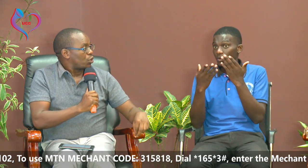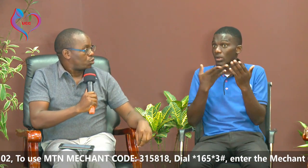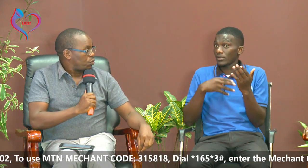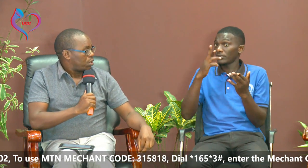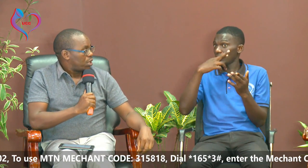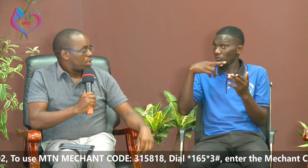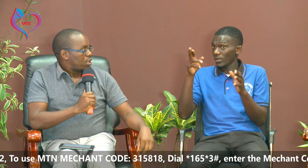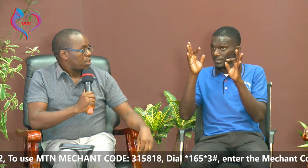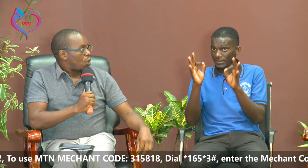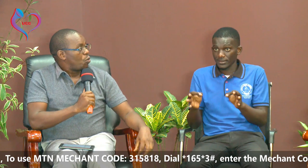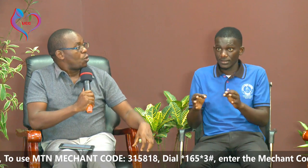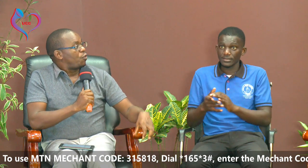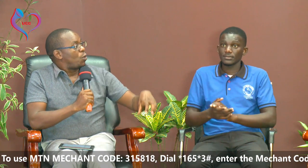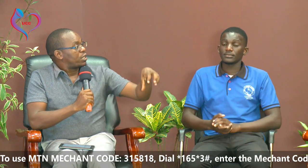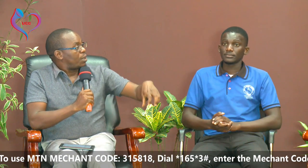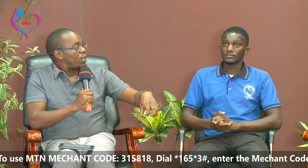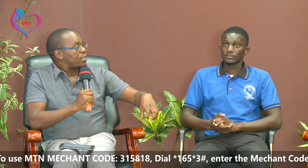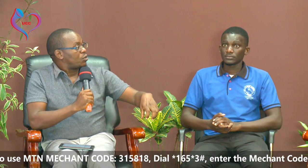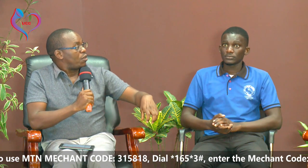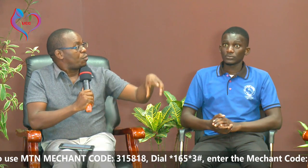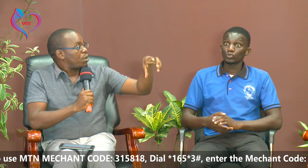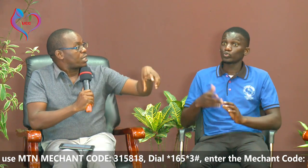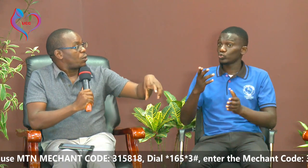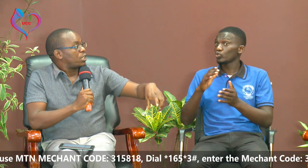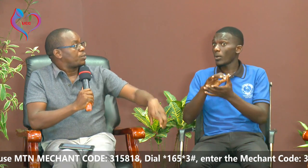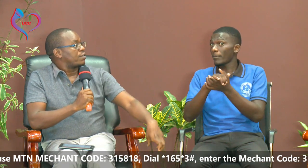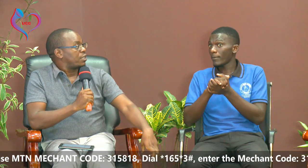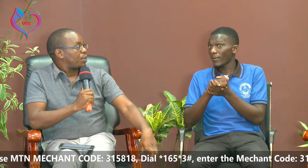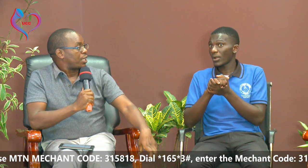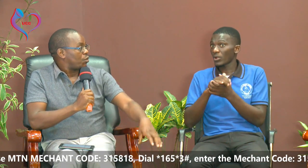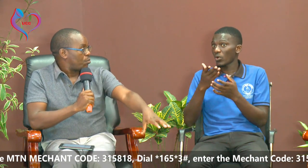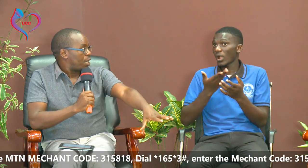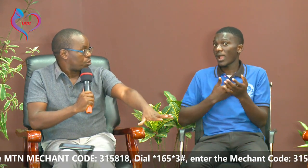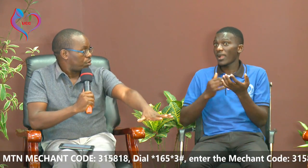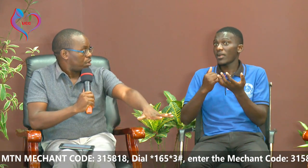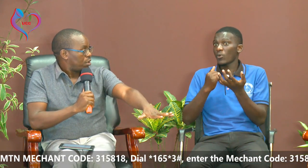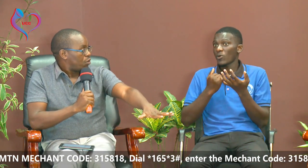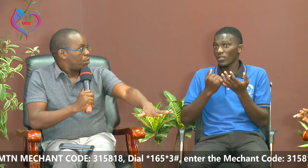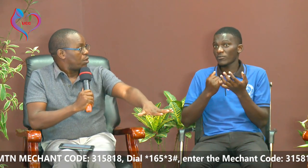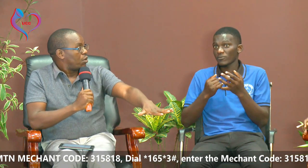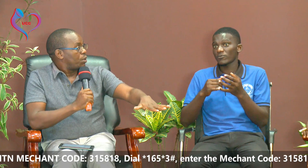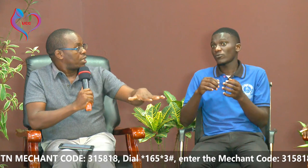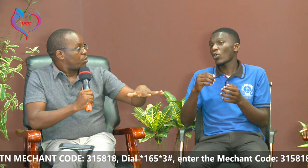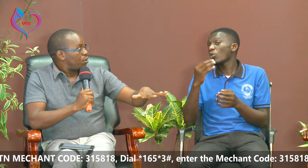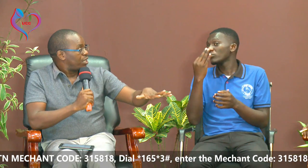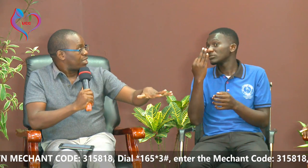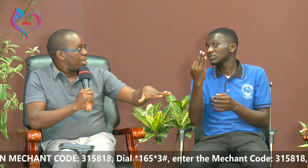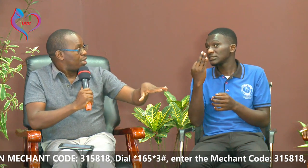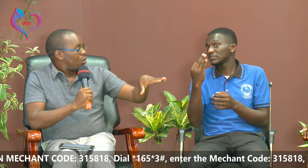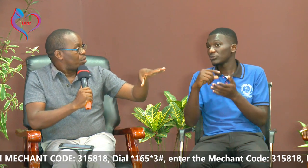2. Nukumbi wa wasa mkazi wa fumbira msaja wa chapter 3 pake ino maso. Amazo kugwa. Obo ina Nebukadneza, obo